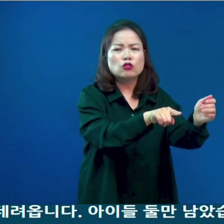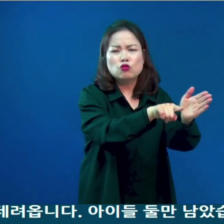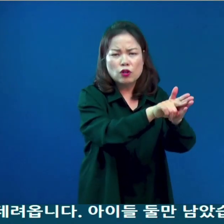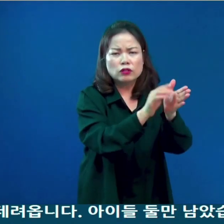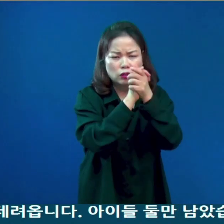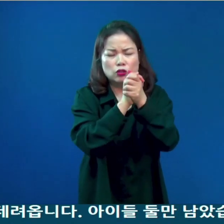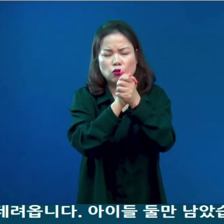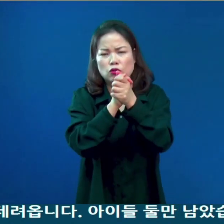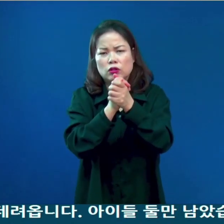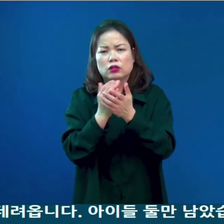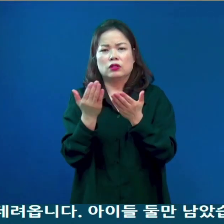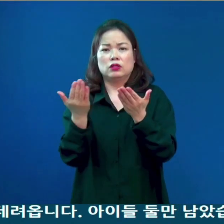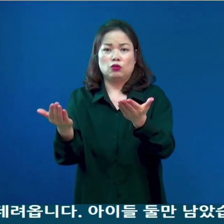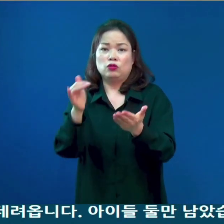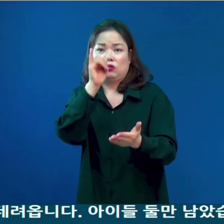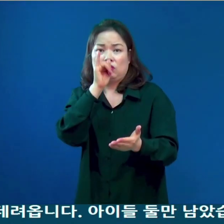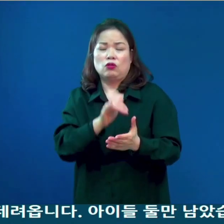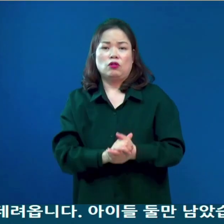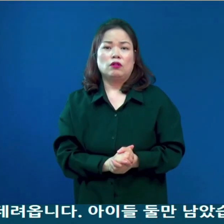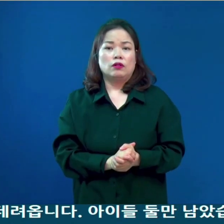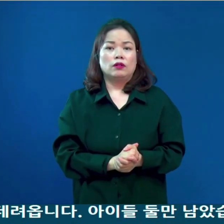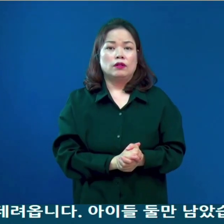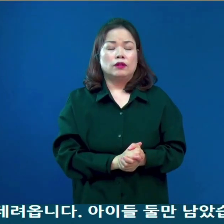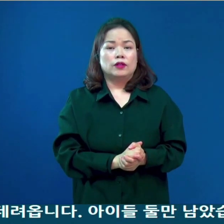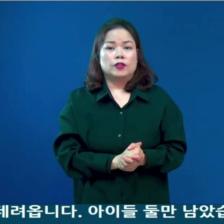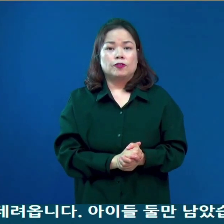운명이 돼버린 겁니다.